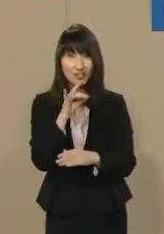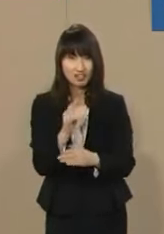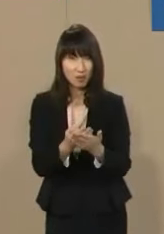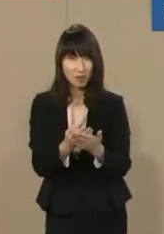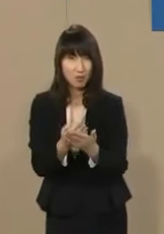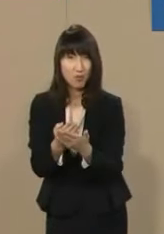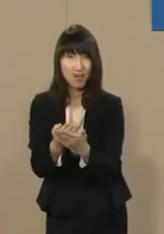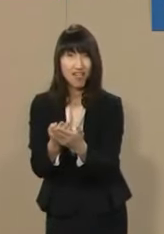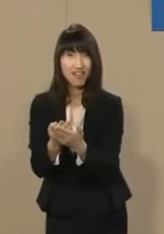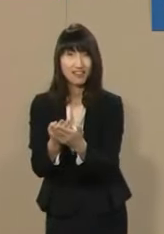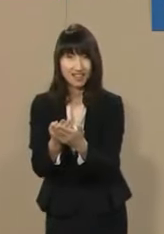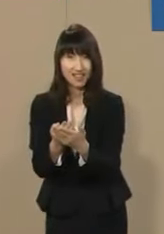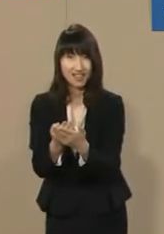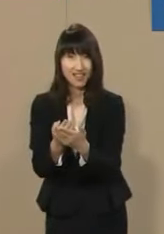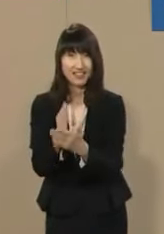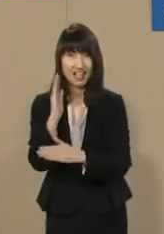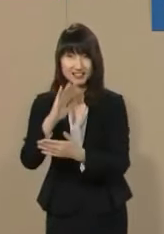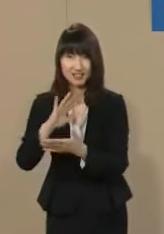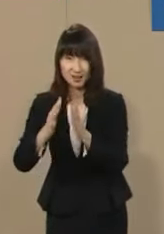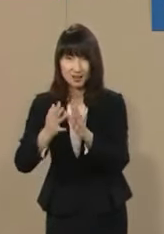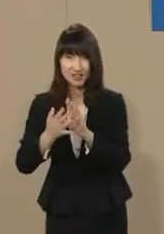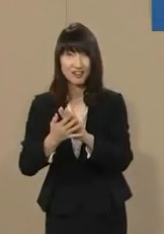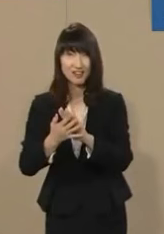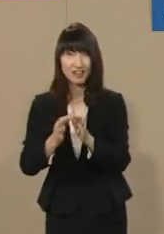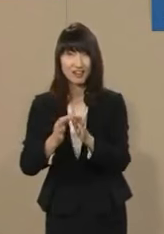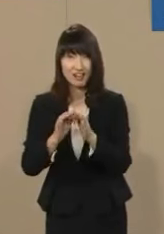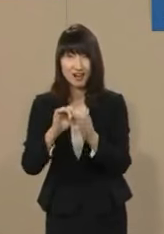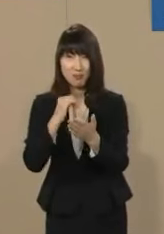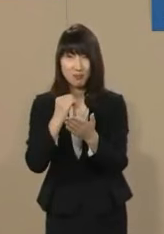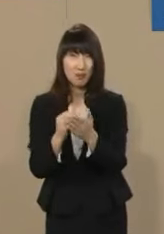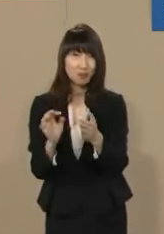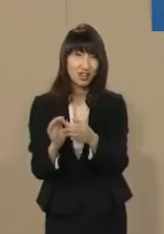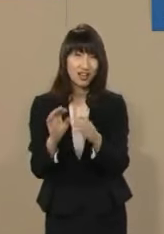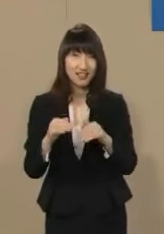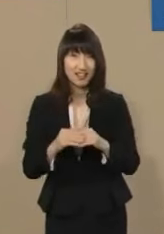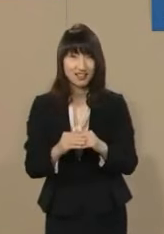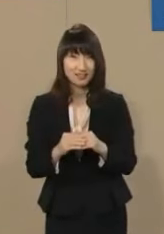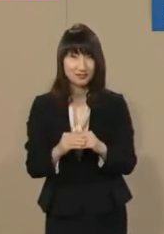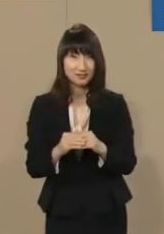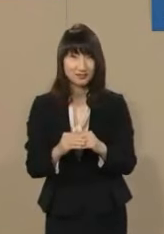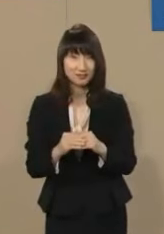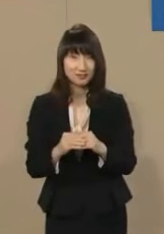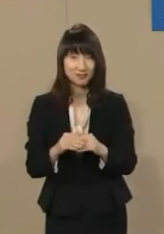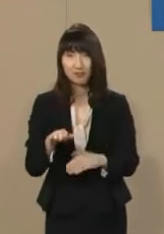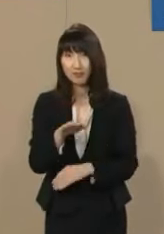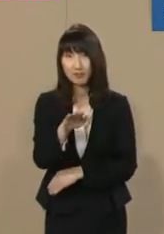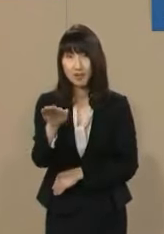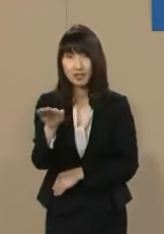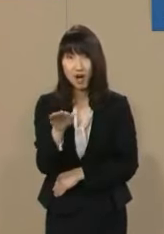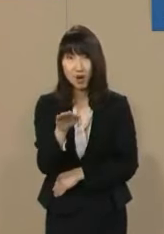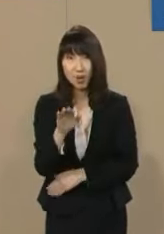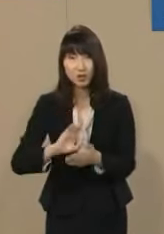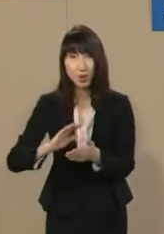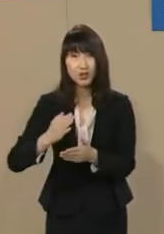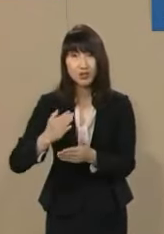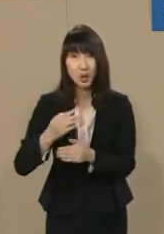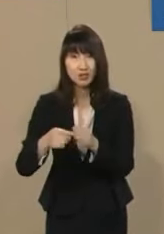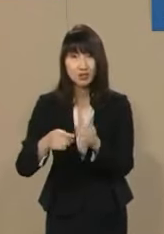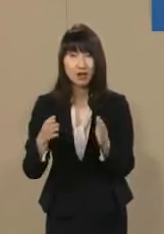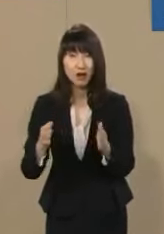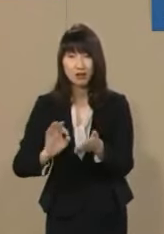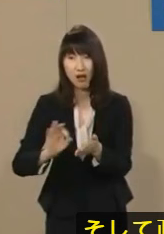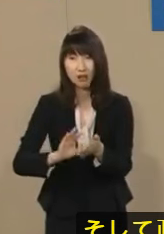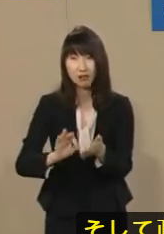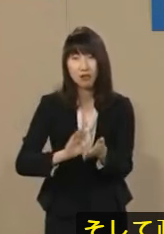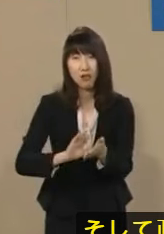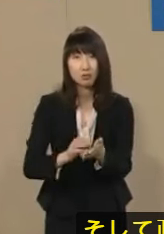めた、そして政治を動かした、だから実現したんです。皆さんは消費税を1年間でどのくら